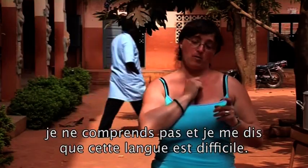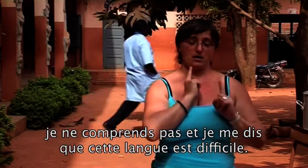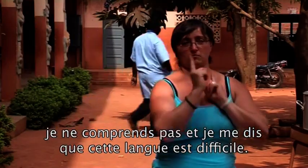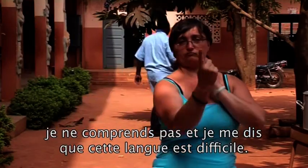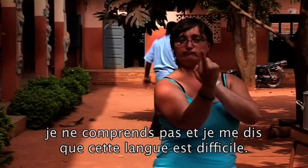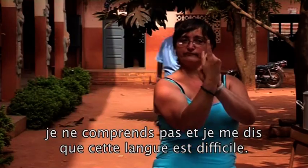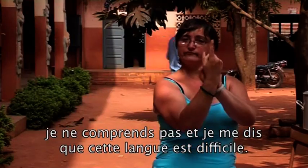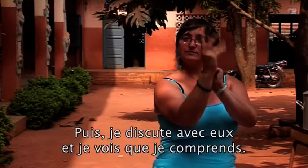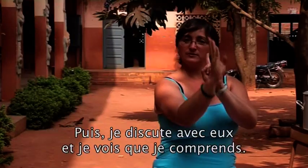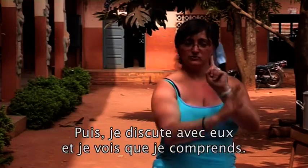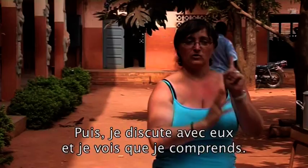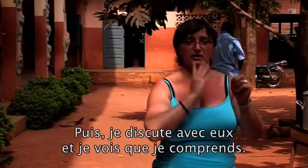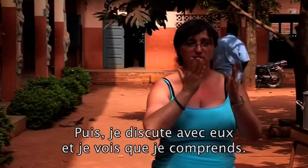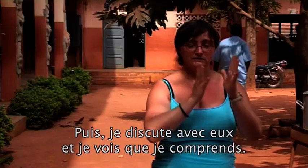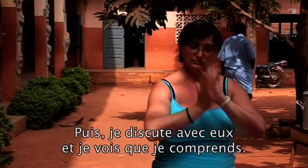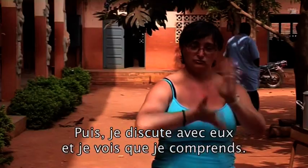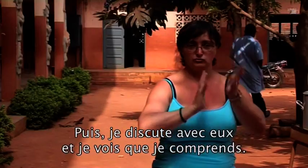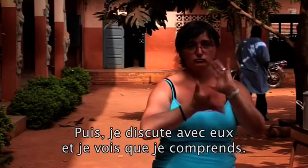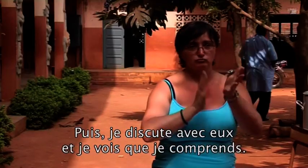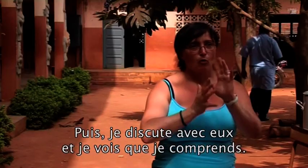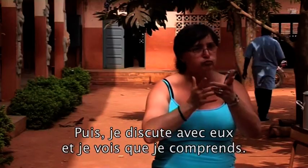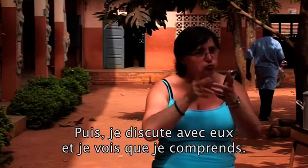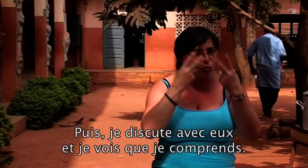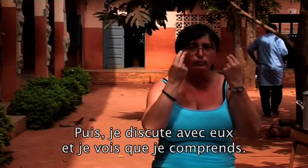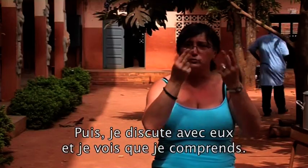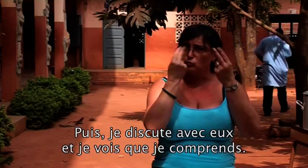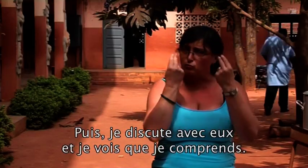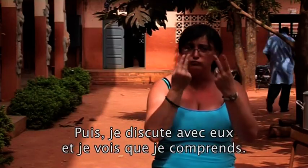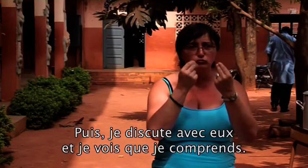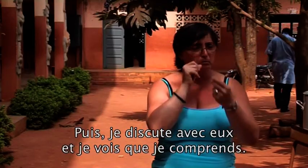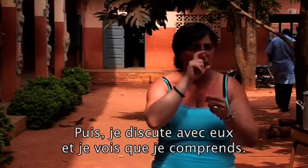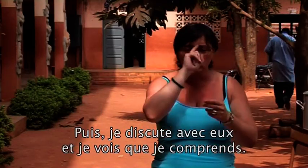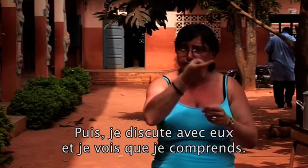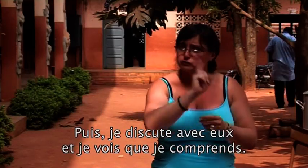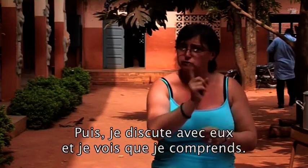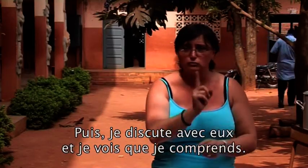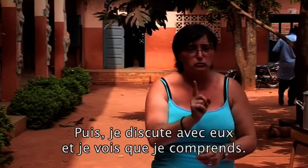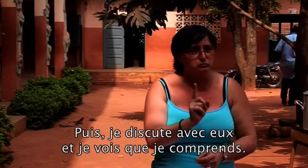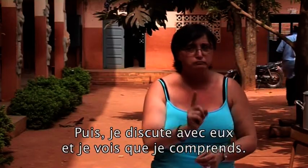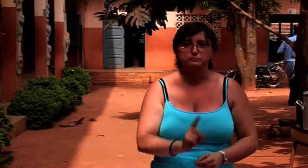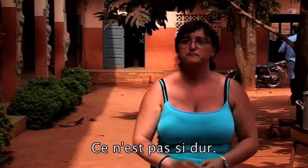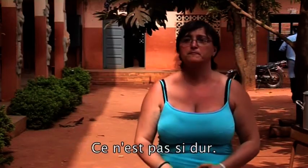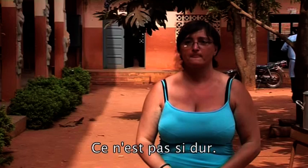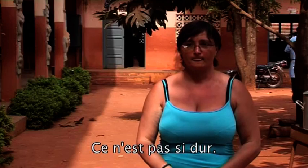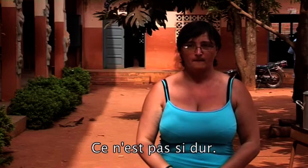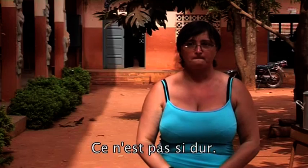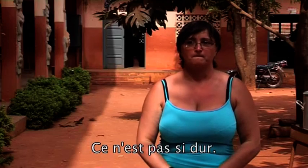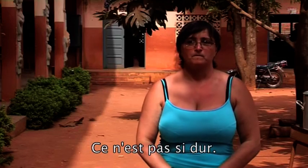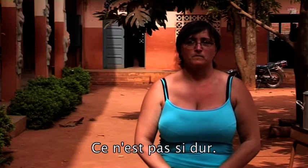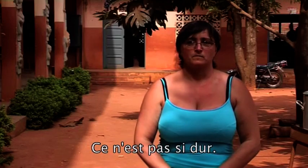des signes béninoise. Puis moi je vais les trouver, je les rencontre, je discute avec eux et puis je me rends compte que je comprends et que ce n'est pas si difficile. J'arrive à comprendre la langue des